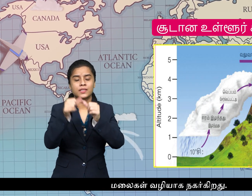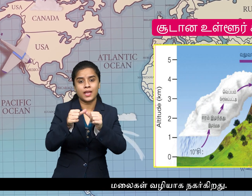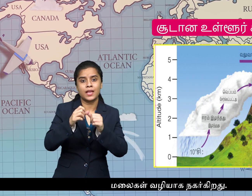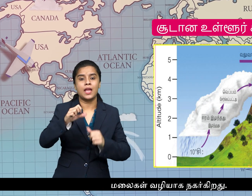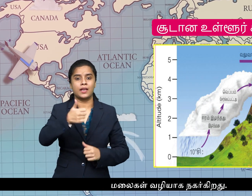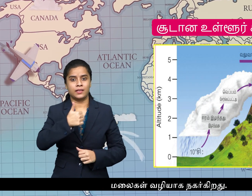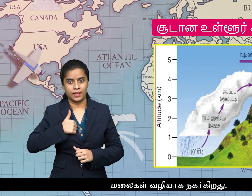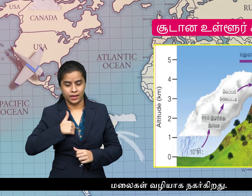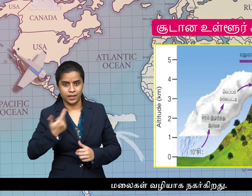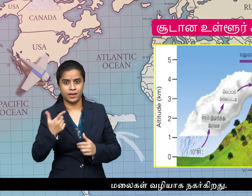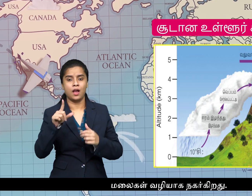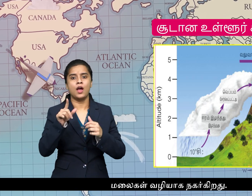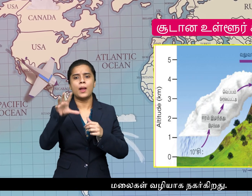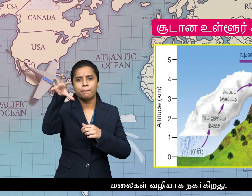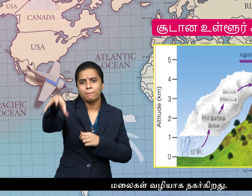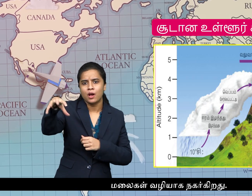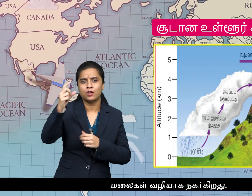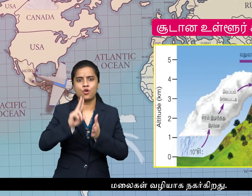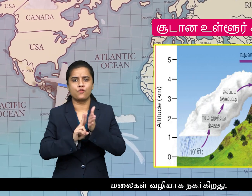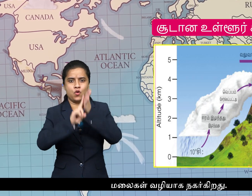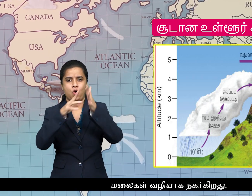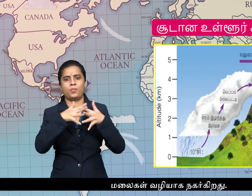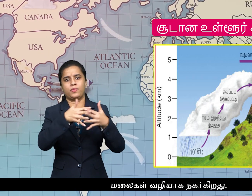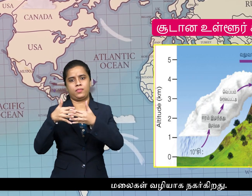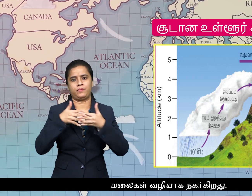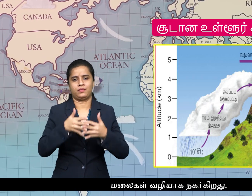மலைகள் வழியாக நகர்கிறது.